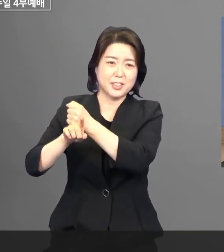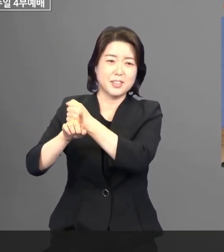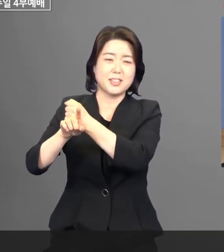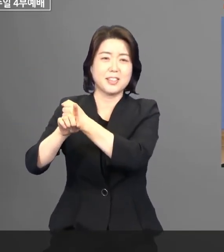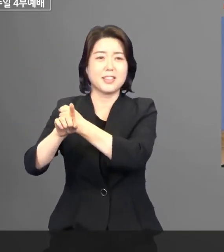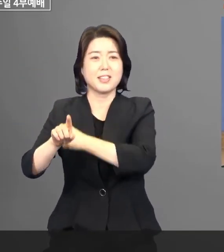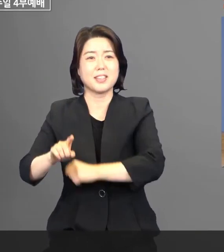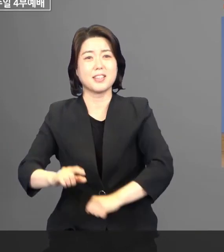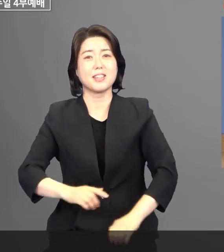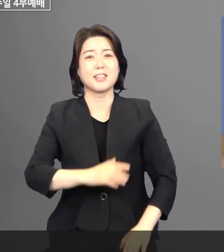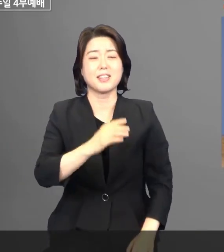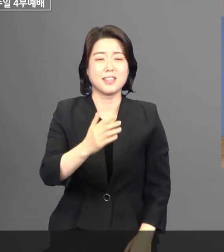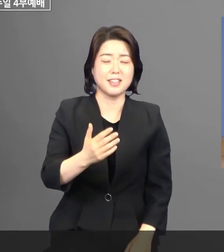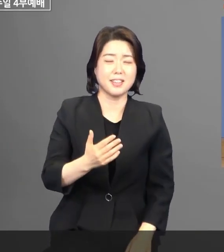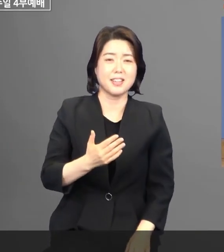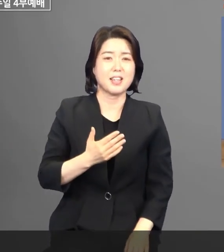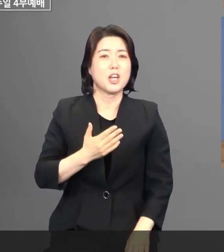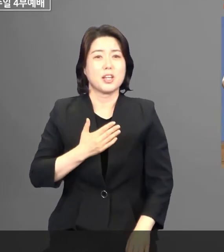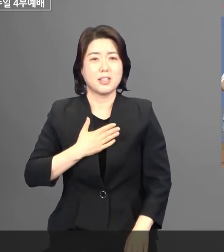뜻이